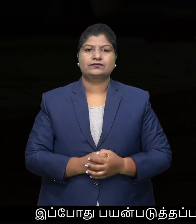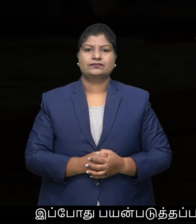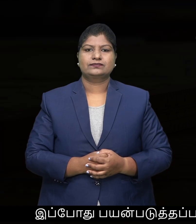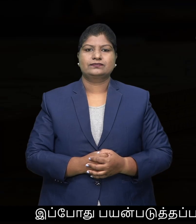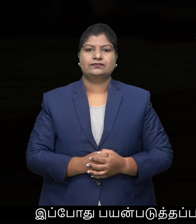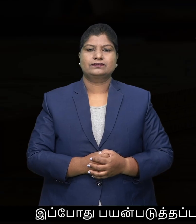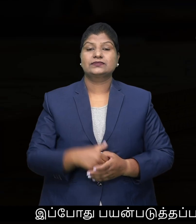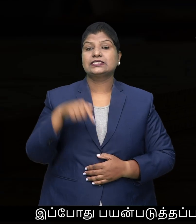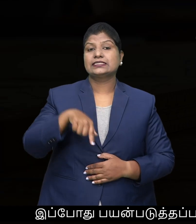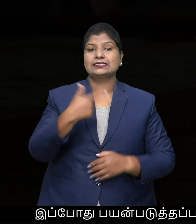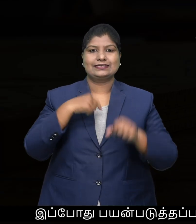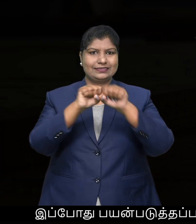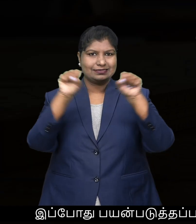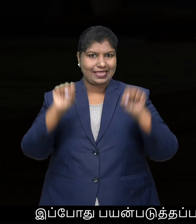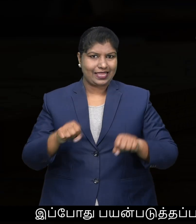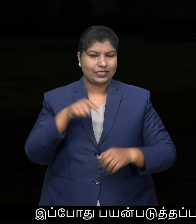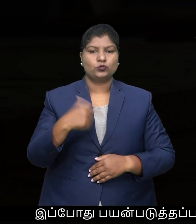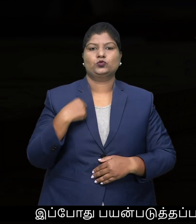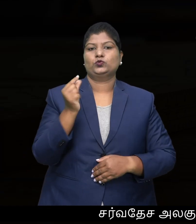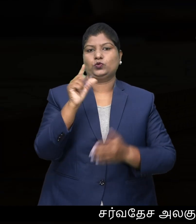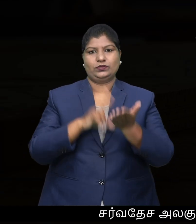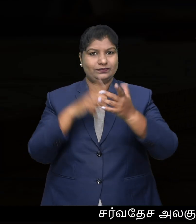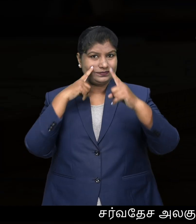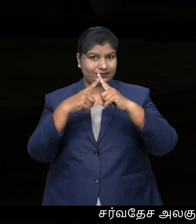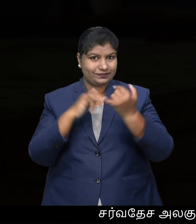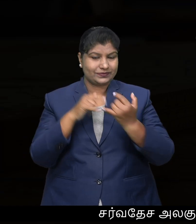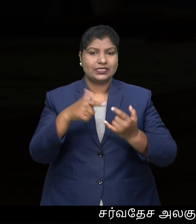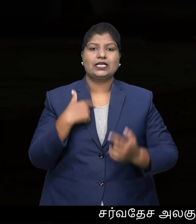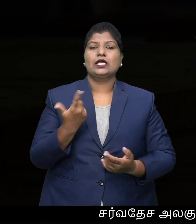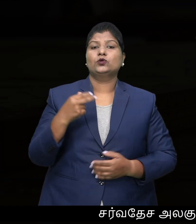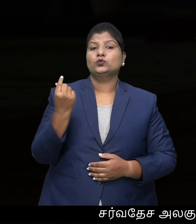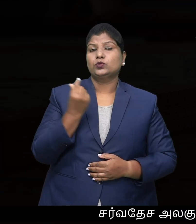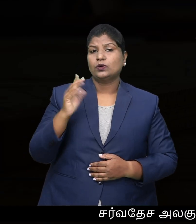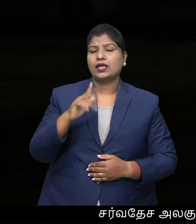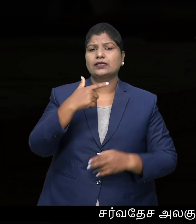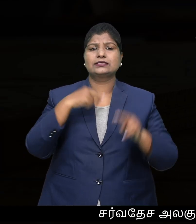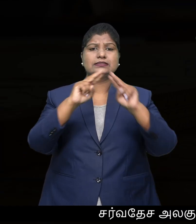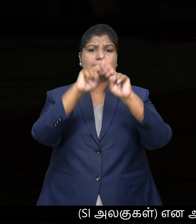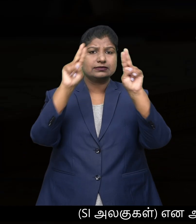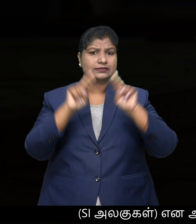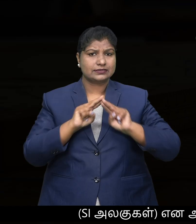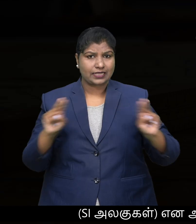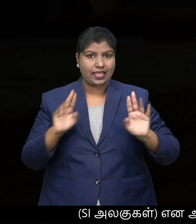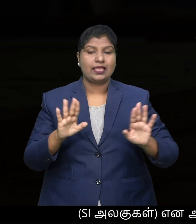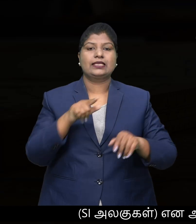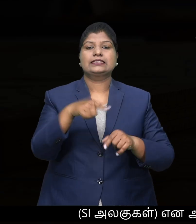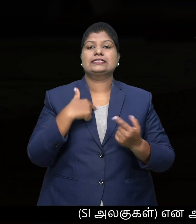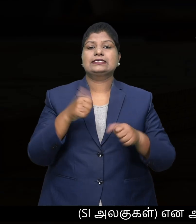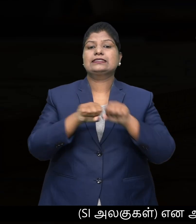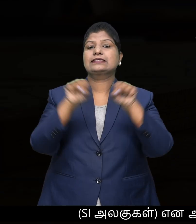இப்போது பயன்படுத்தப்படும் அலகுகளின் அமைப்பு சர்வதேச அலகுகளின் அமைப்பு, அதாவது SI